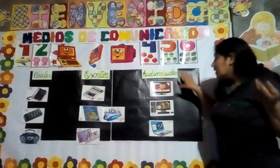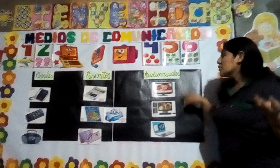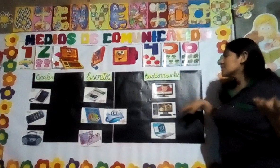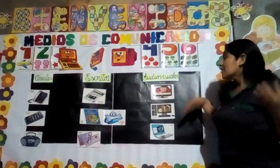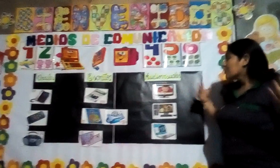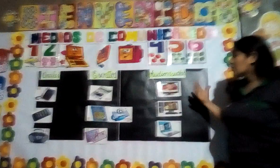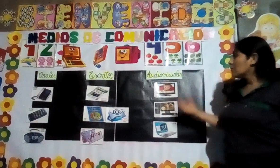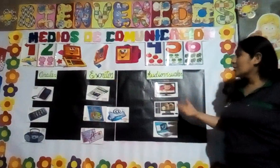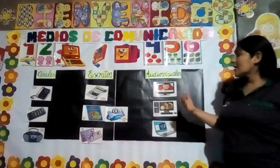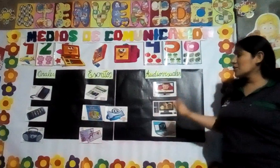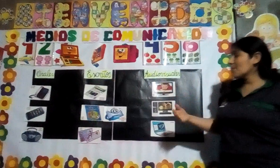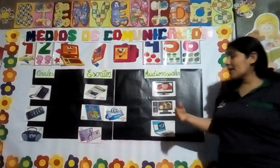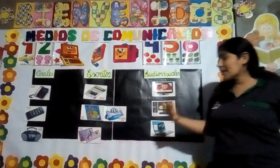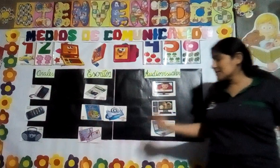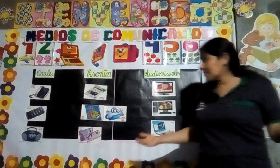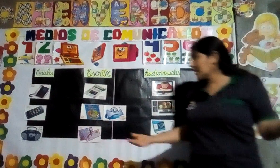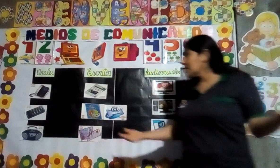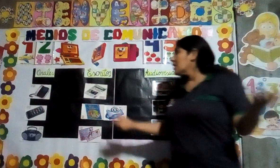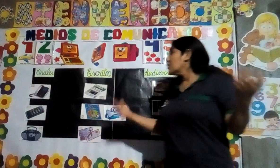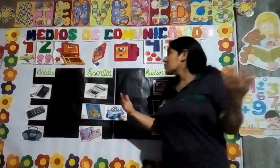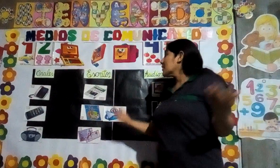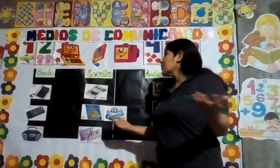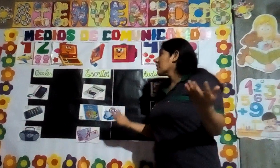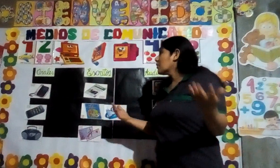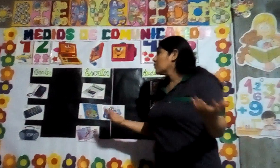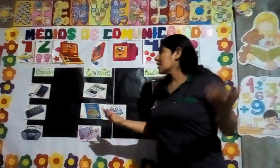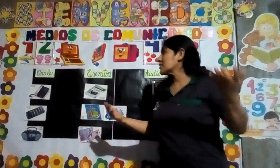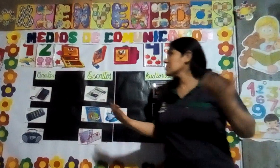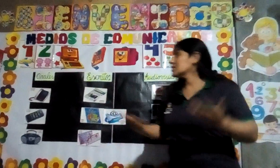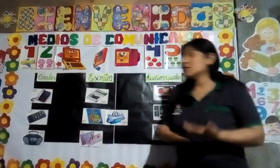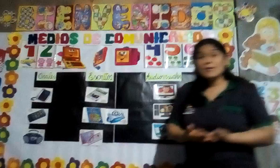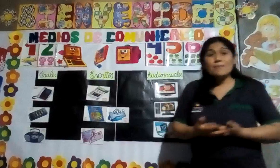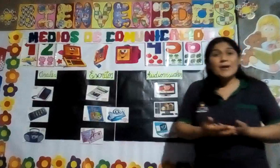los medios de comunicación, ¿para qué sirven? Los medios de comunicación sirven para